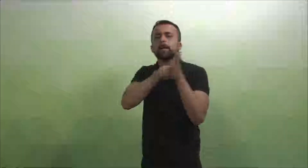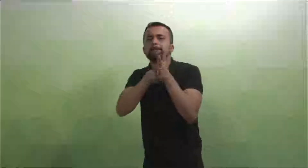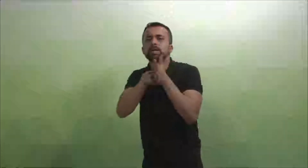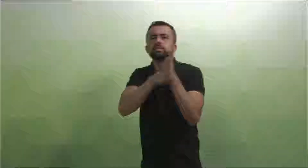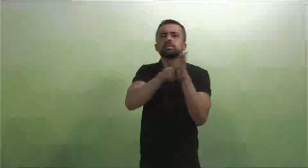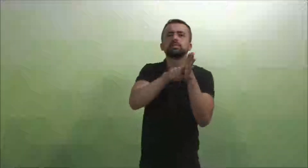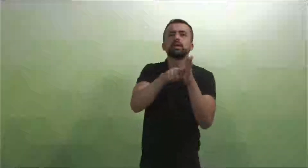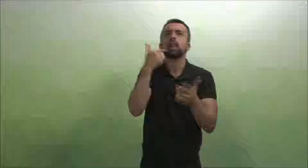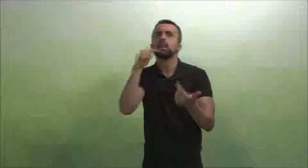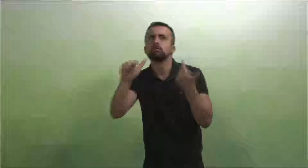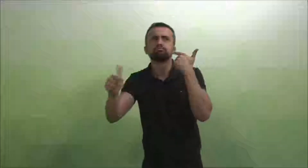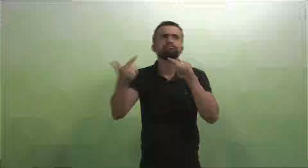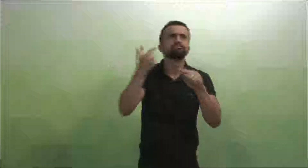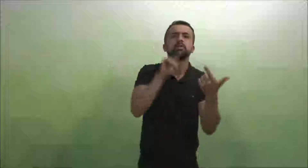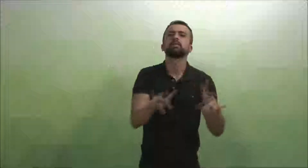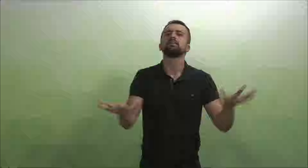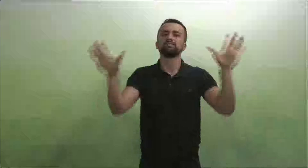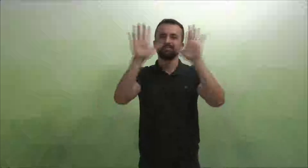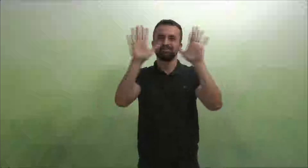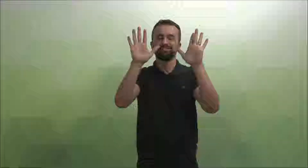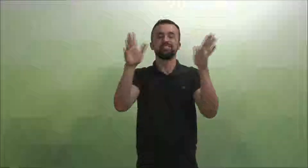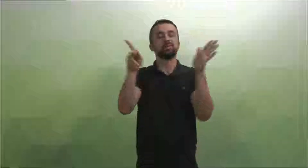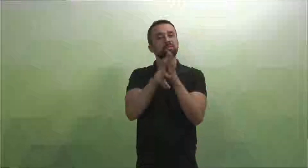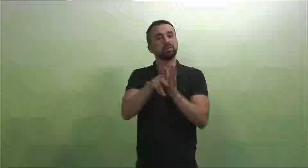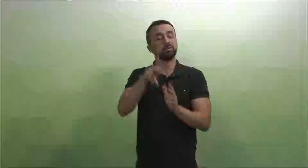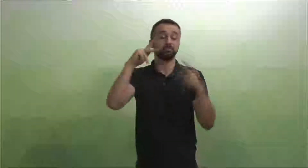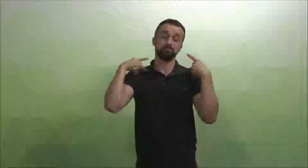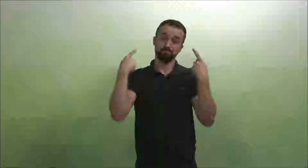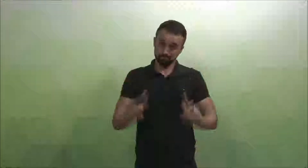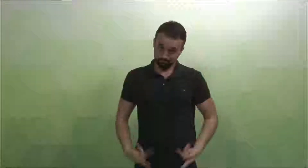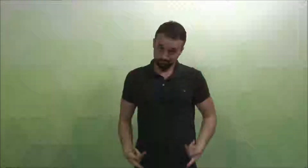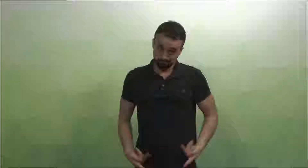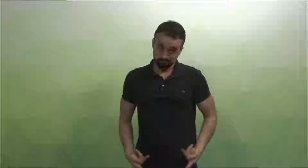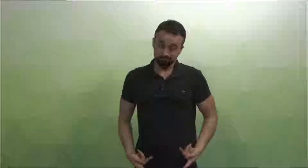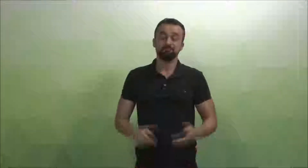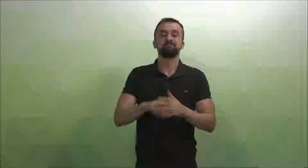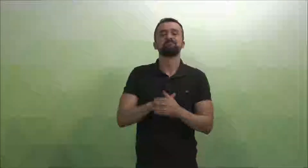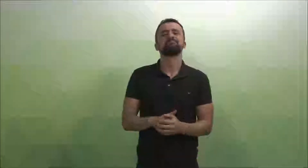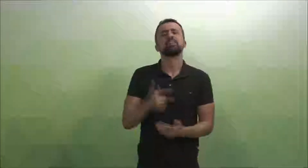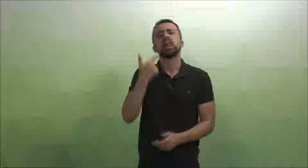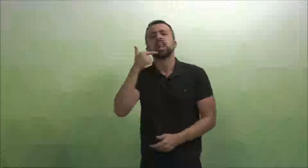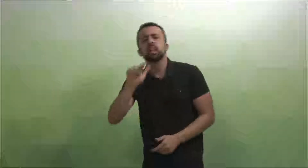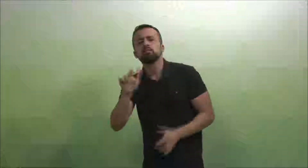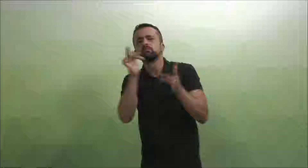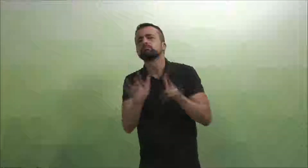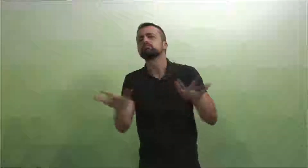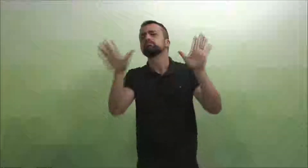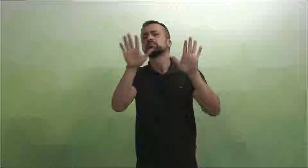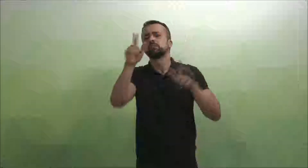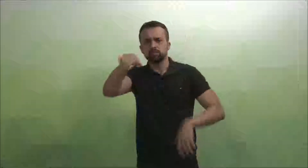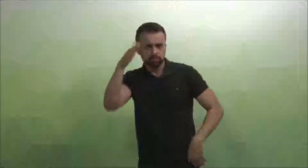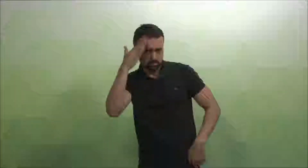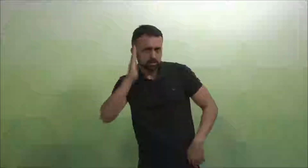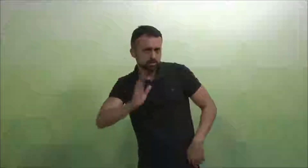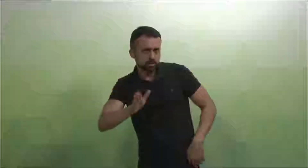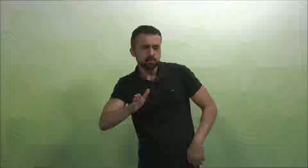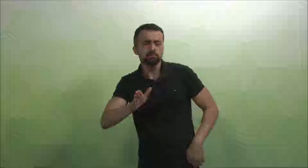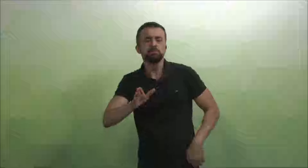A linguística é responsável pelo estudo das línguas naturais humanas. Línguas naturais, vocês